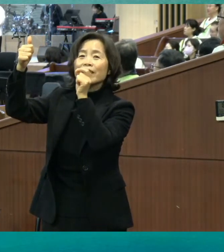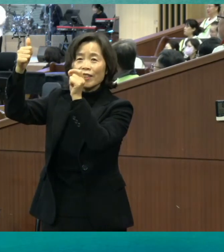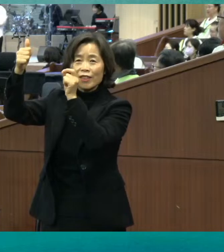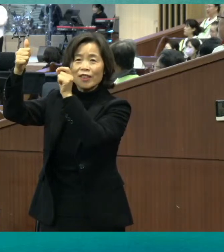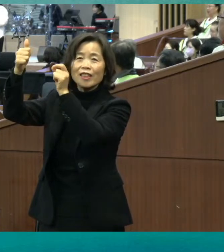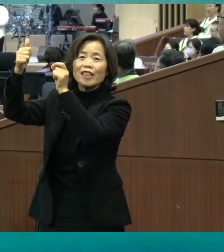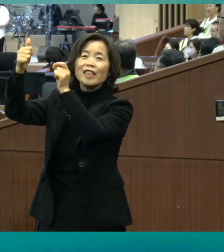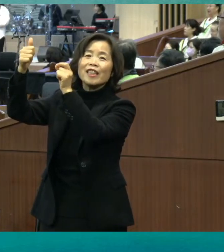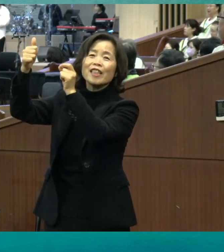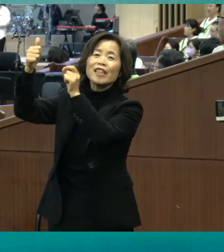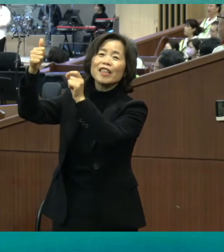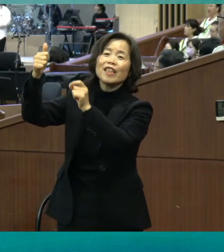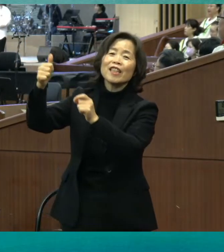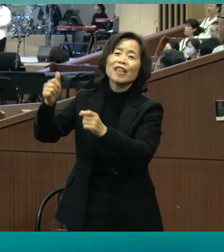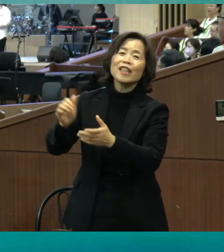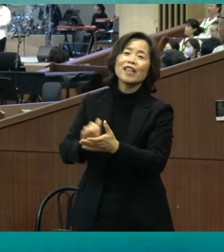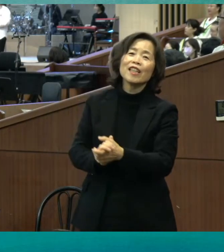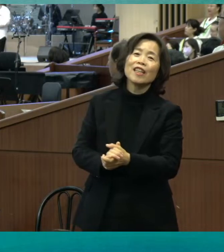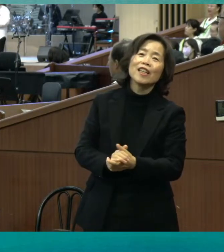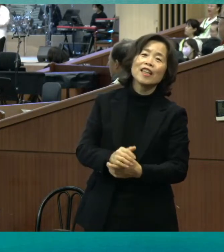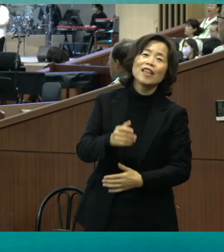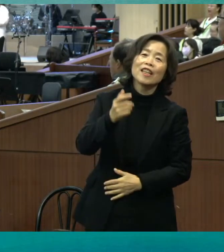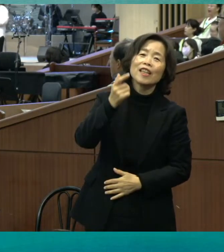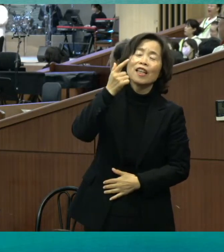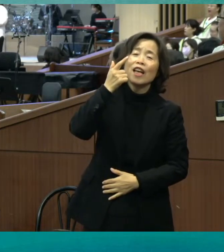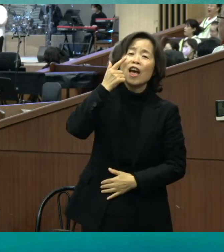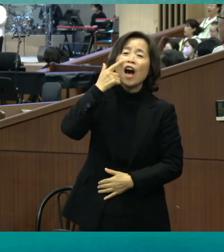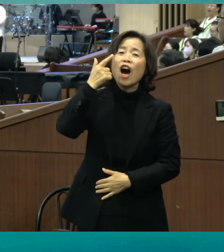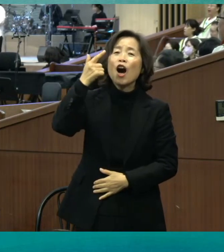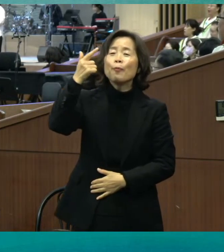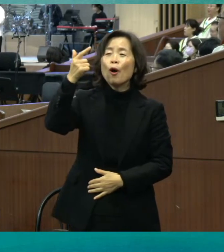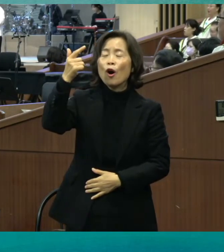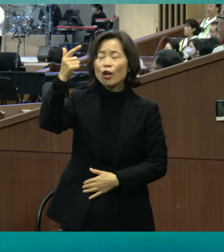왔으니 아버지의 영광 집에